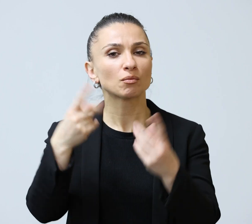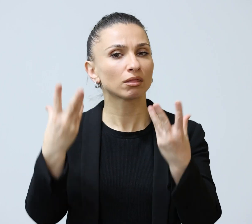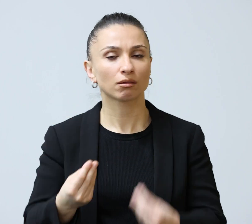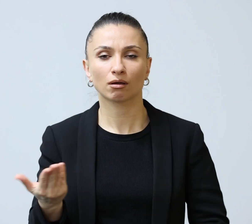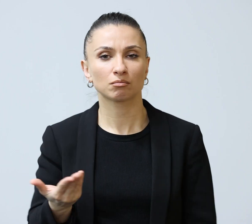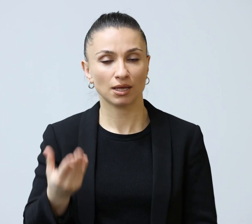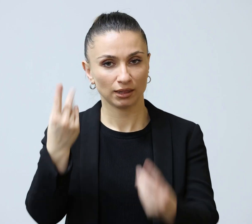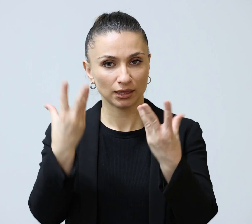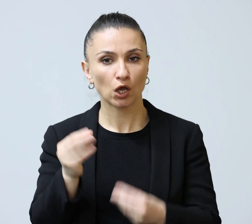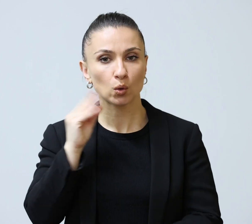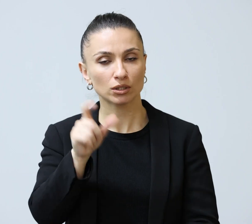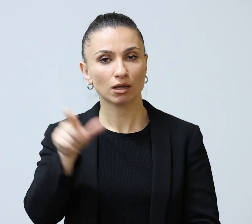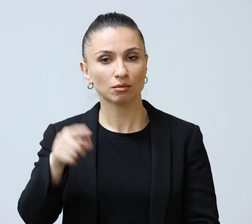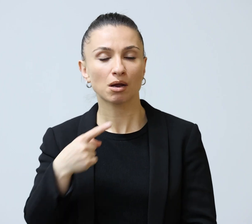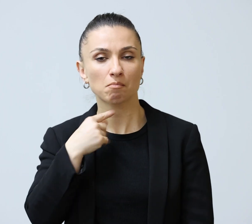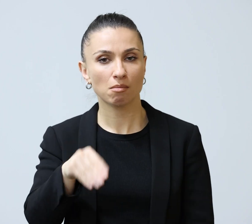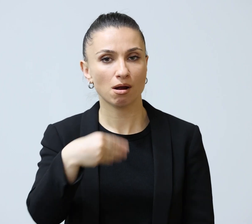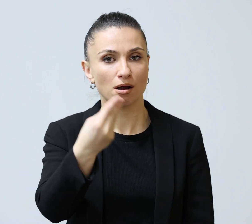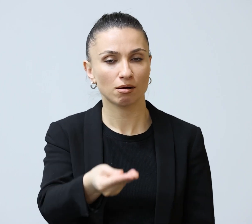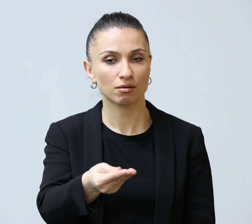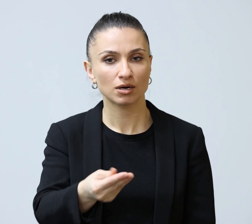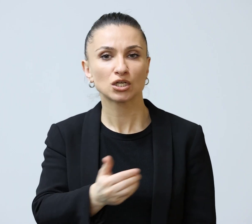Քվեարկել, ցանկալի անձ կամ քաղաքական կուսակցություն ընտրելը։